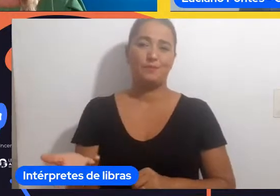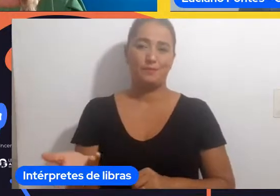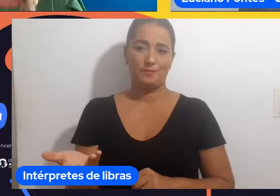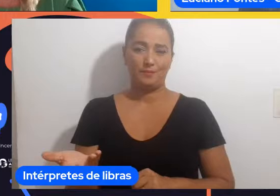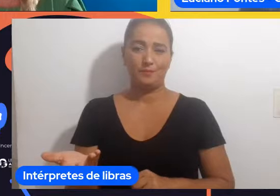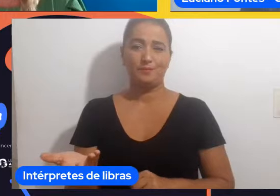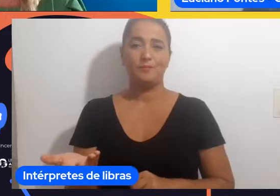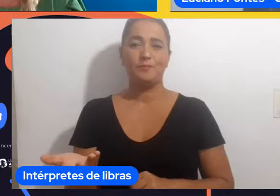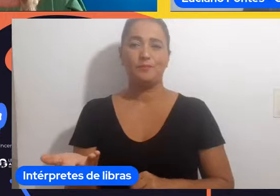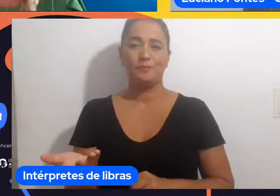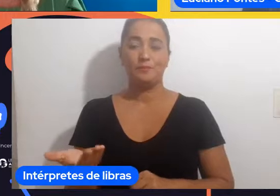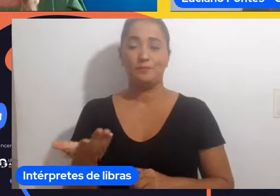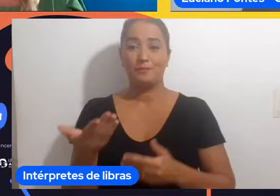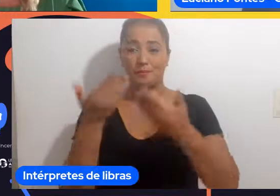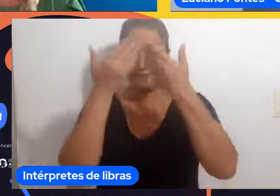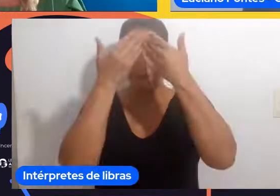mais aberto, mais amplo,